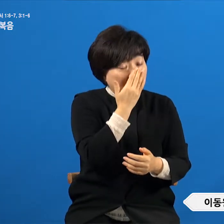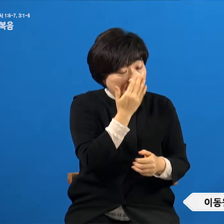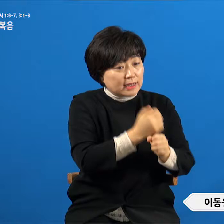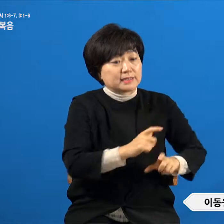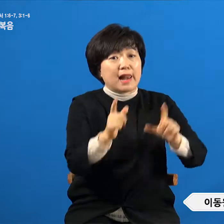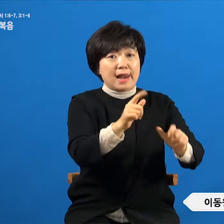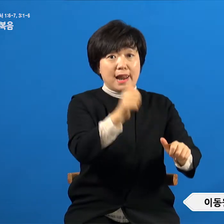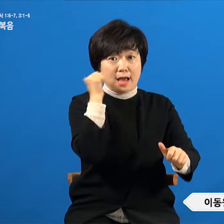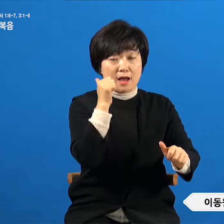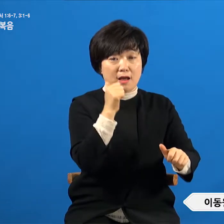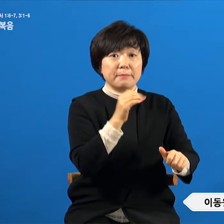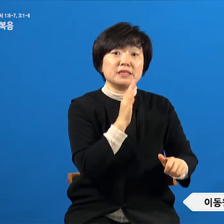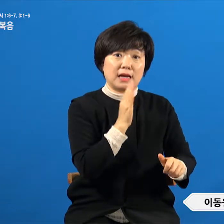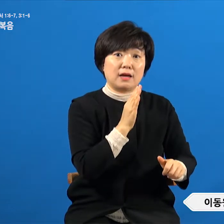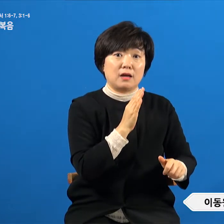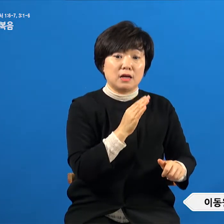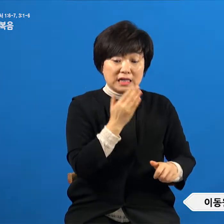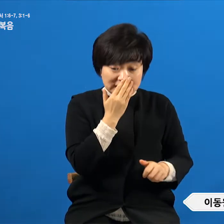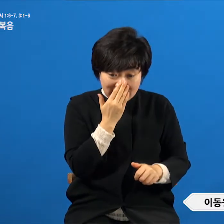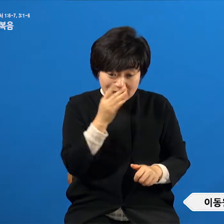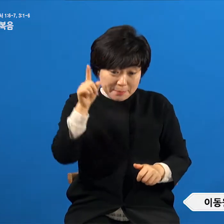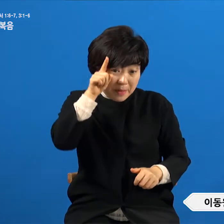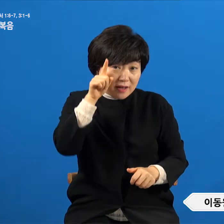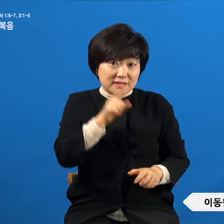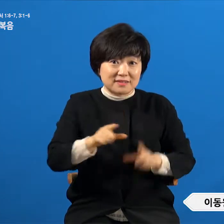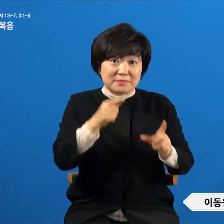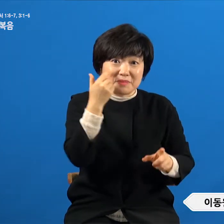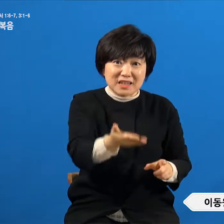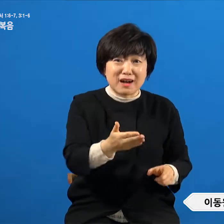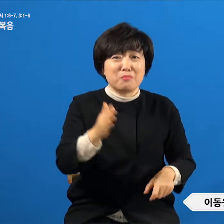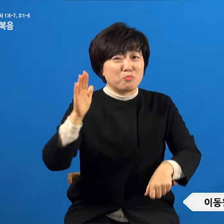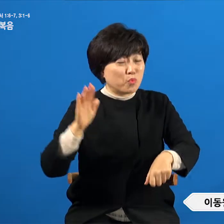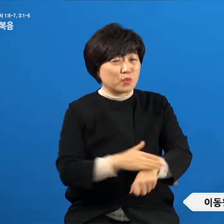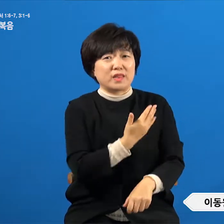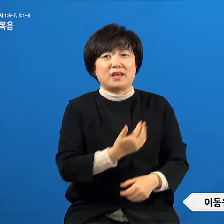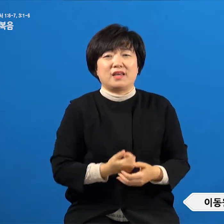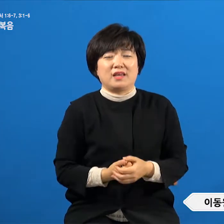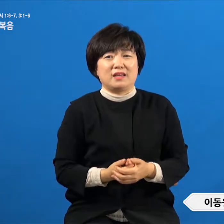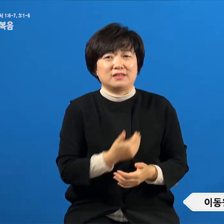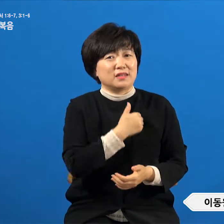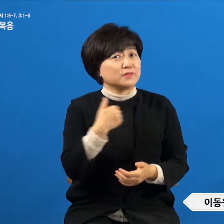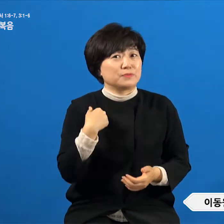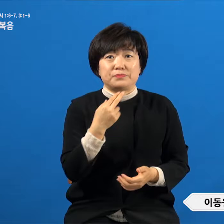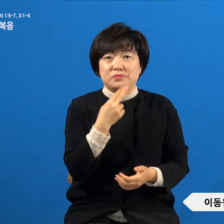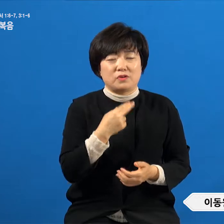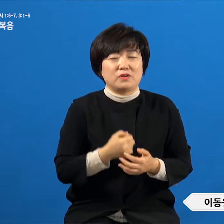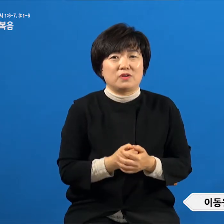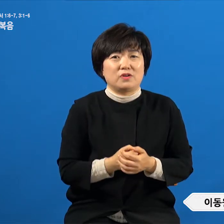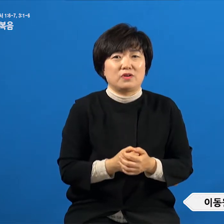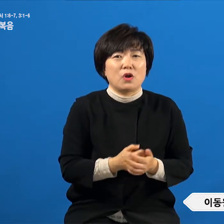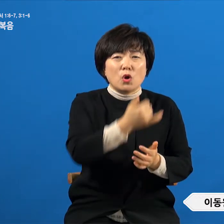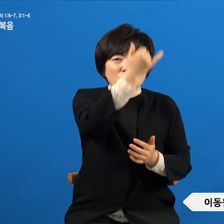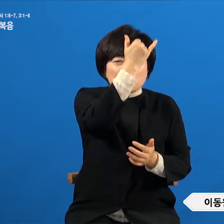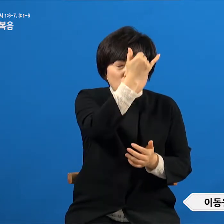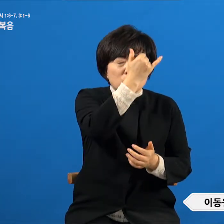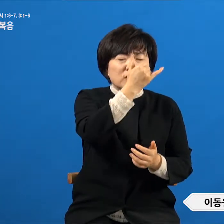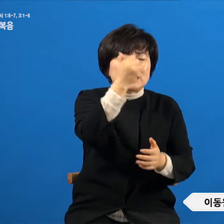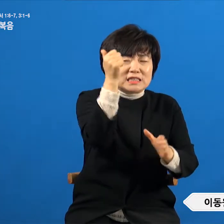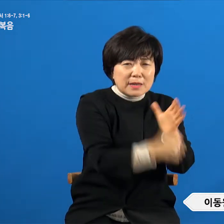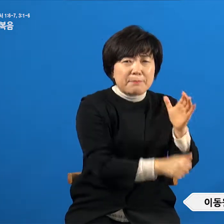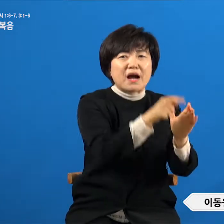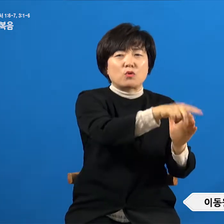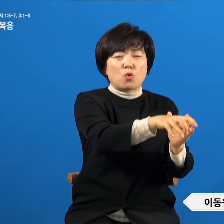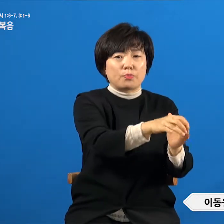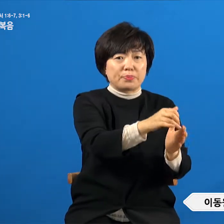알아요. 못하잖아요, 사람이. 그것이 문제란 말이죠. 잘 들으세요. 도덕이 실패한 곳에서,